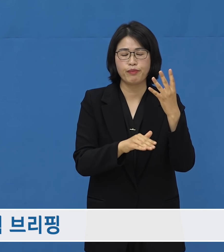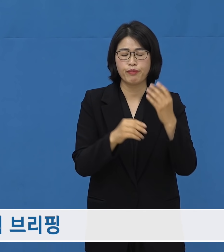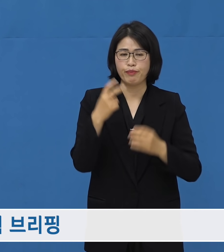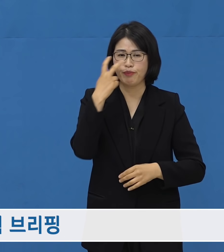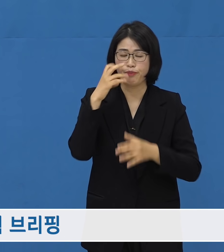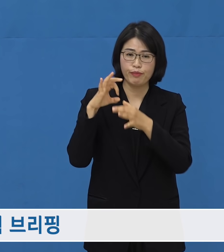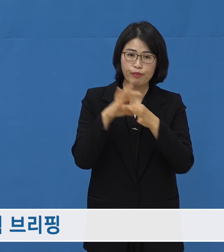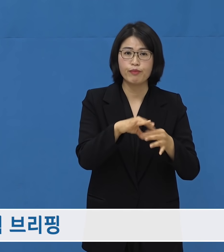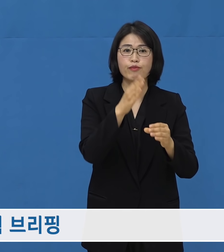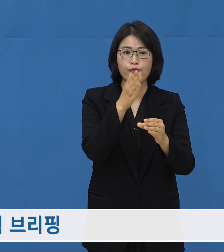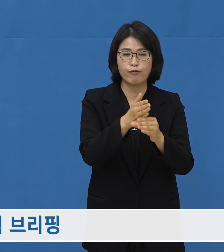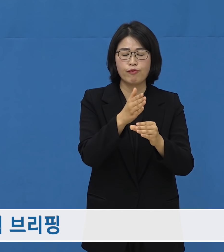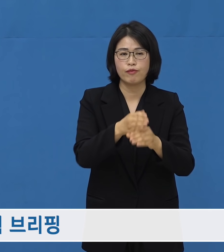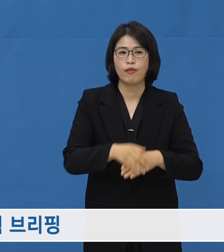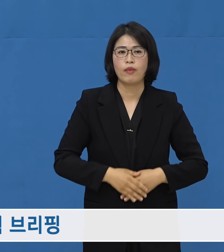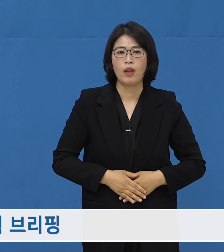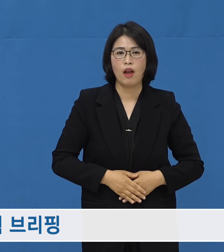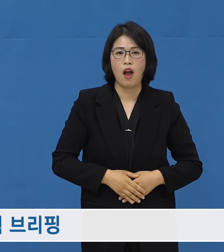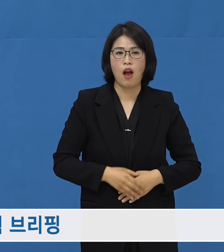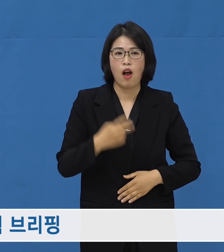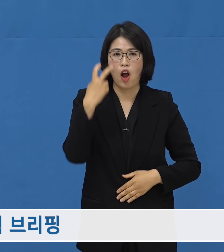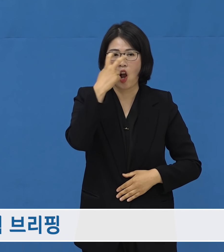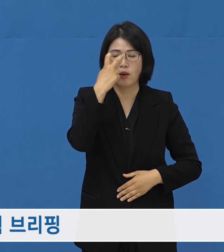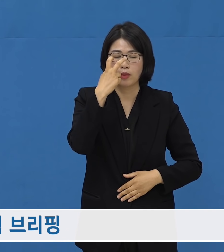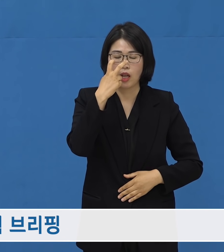있습니다. 검체 검사 일정과